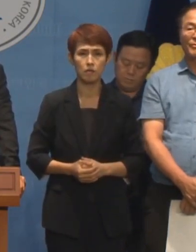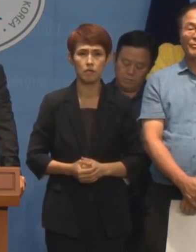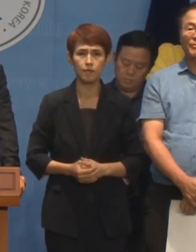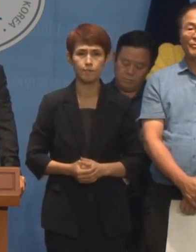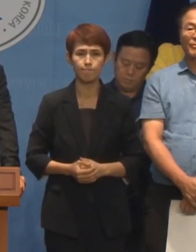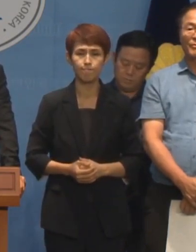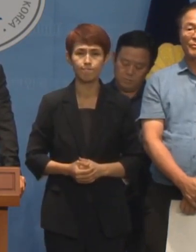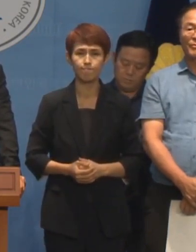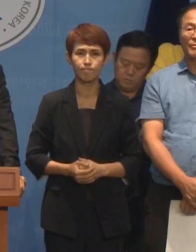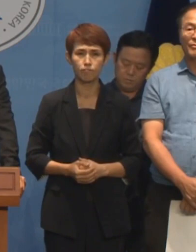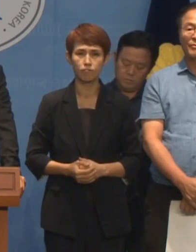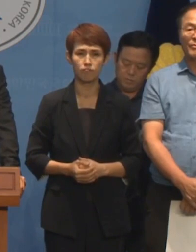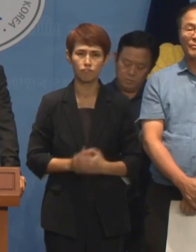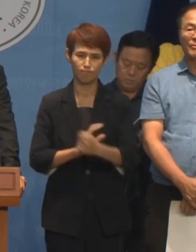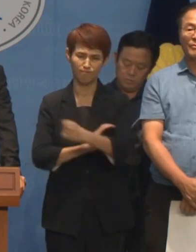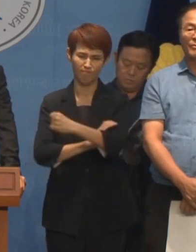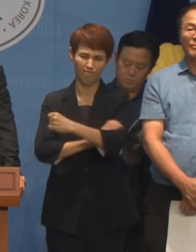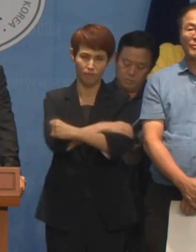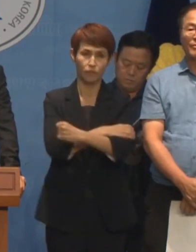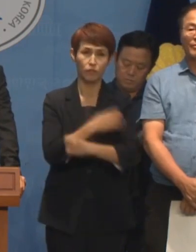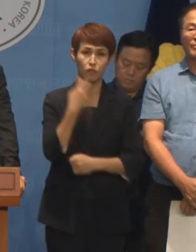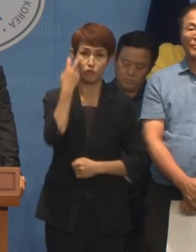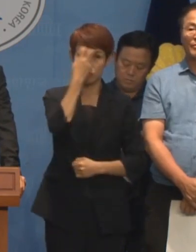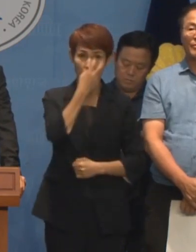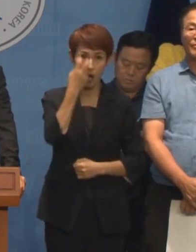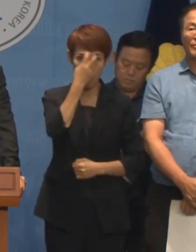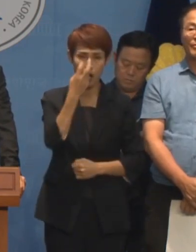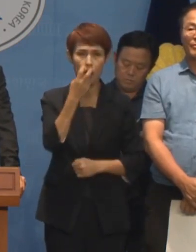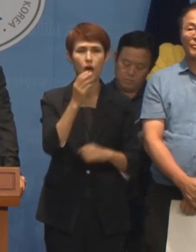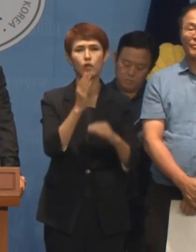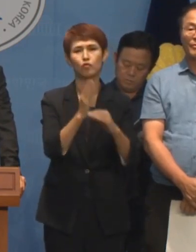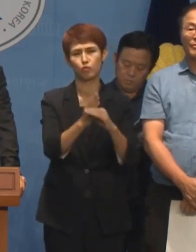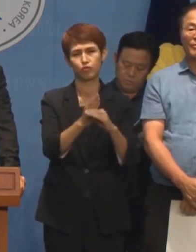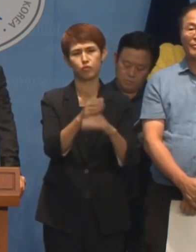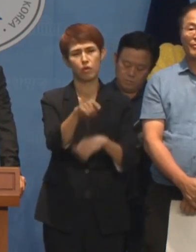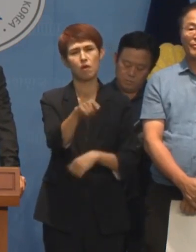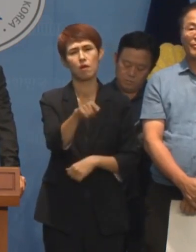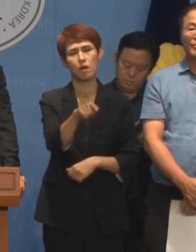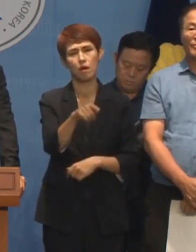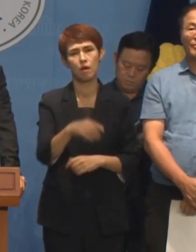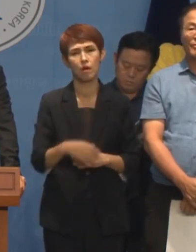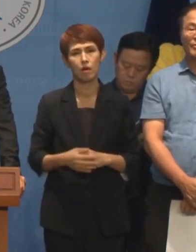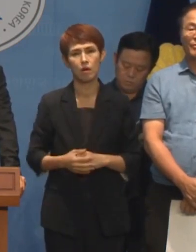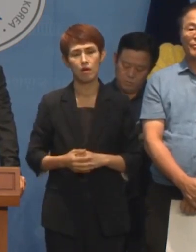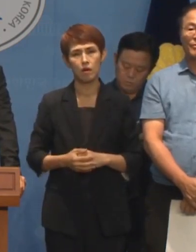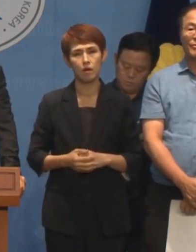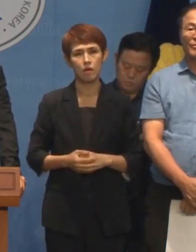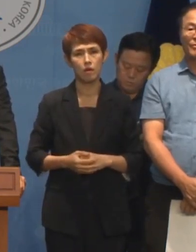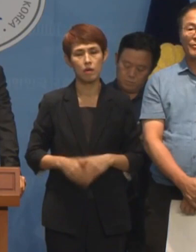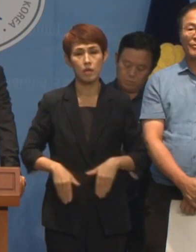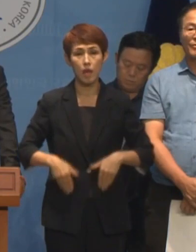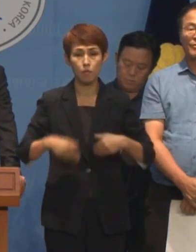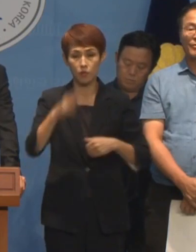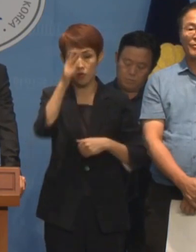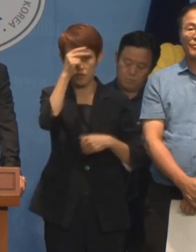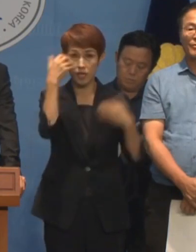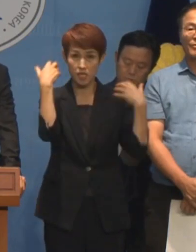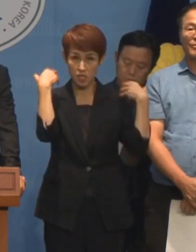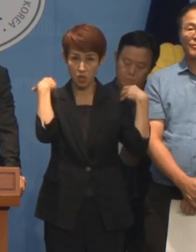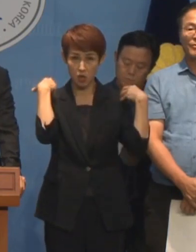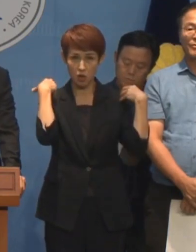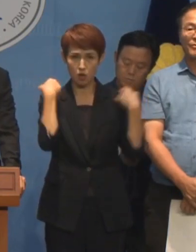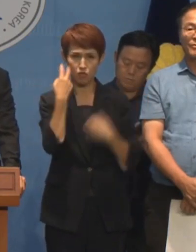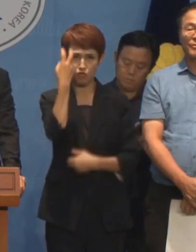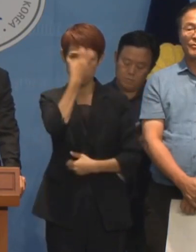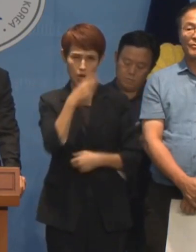무자비한 과잉 수사가 양평 여주에서 자행되고 있습니다. 경기 남부경찰청의 무리한